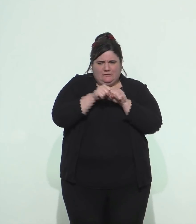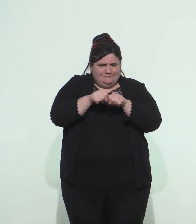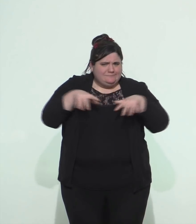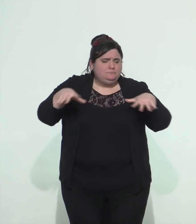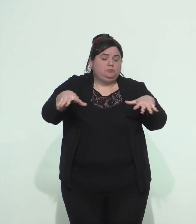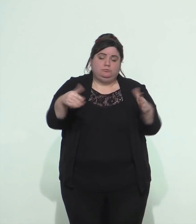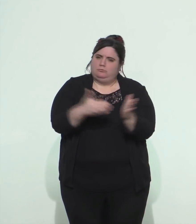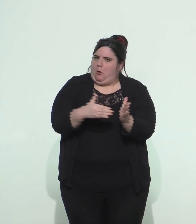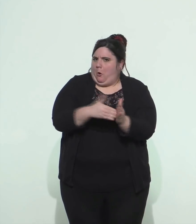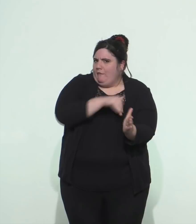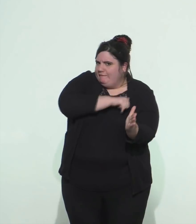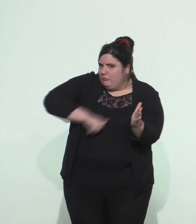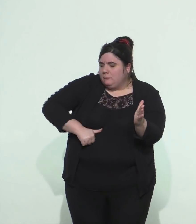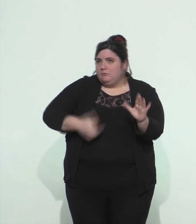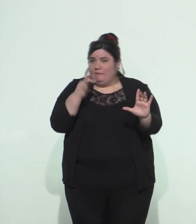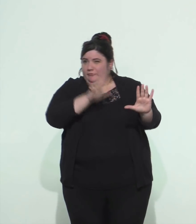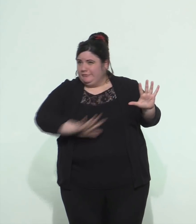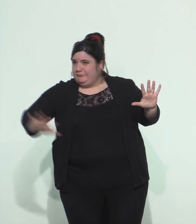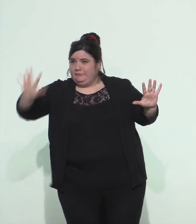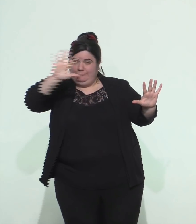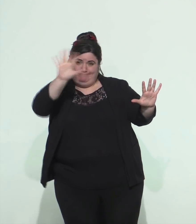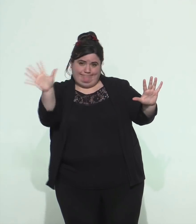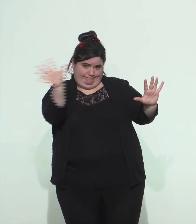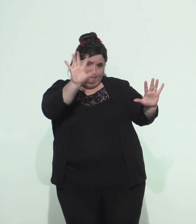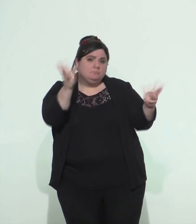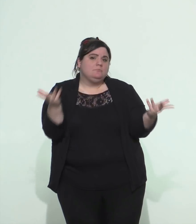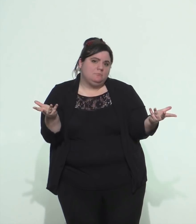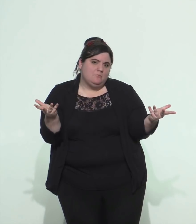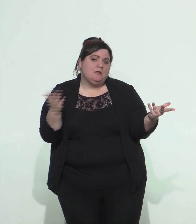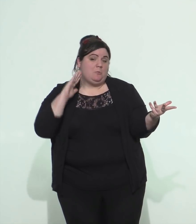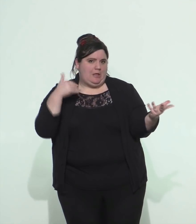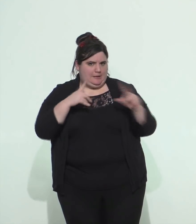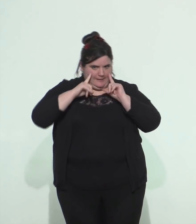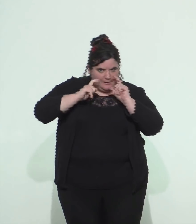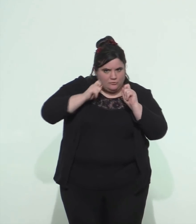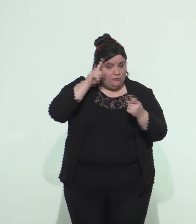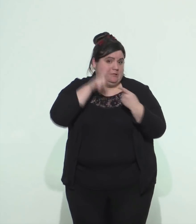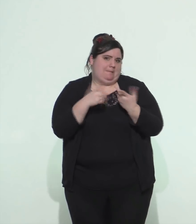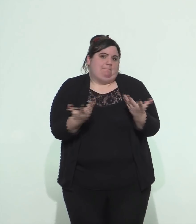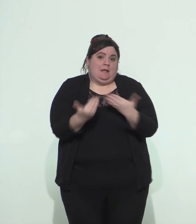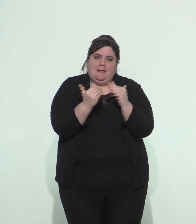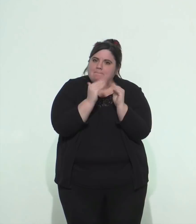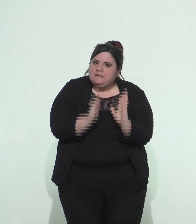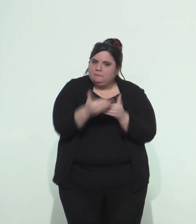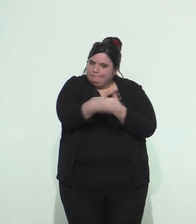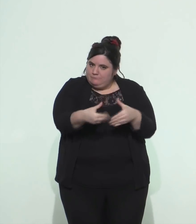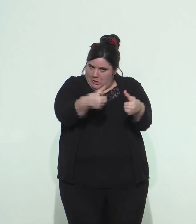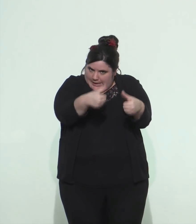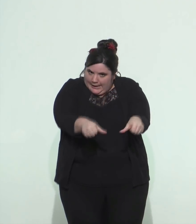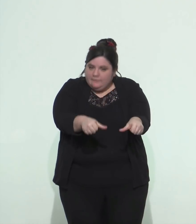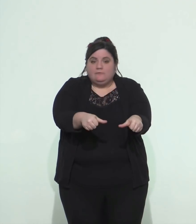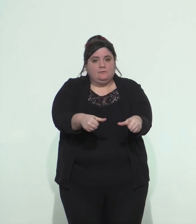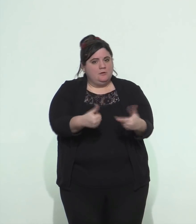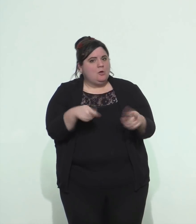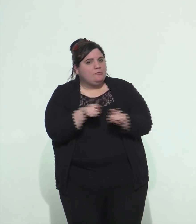à un niveau élevé dans de nombreux territoires. Nous devons donc tout faire pour respecter le confinement, respecter les gestes barrières qui doivent devenir